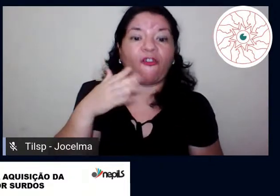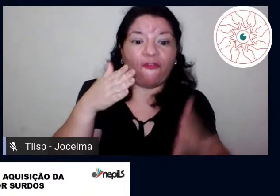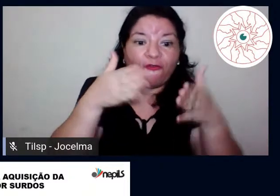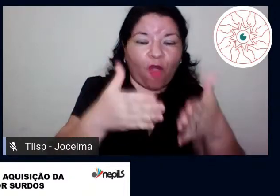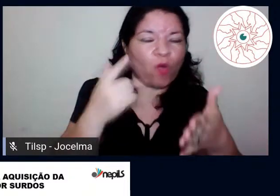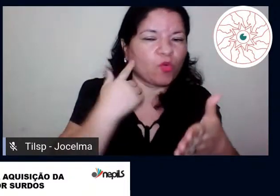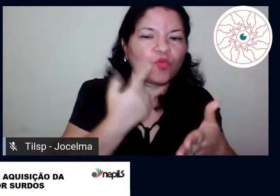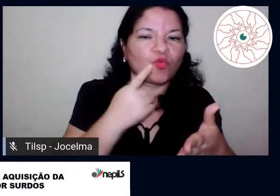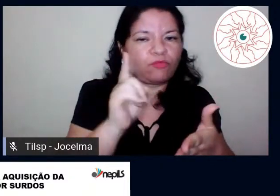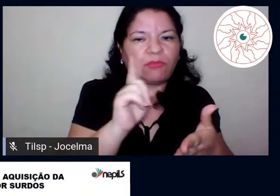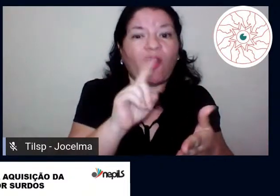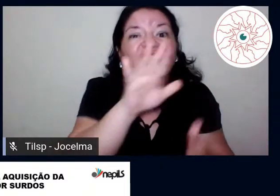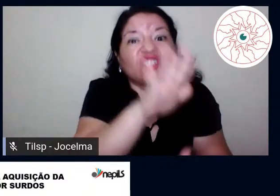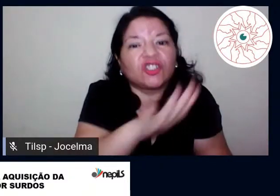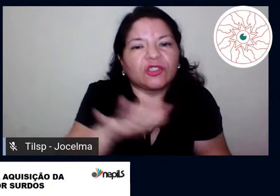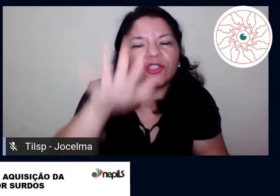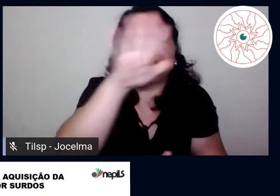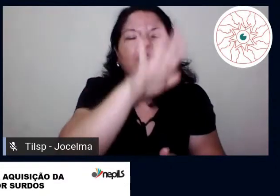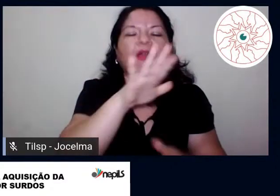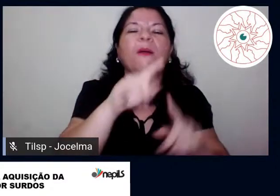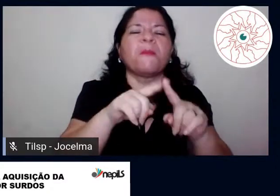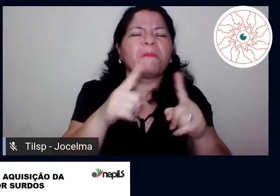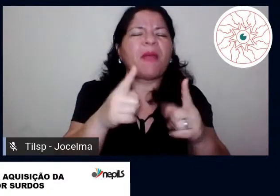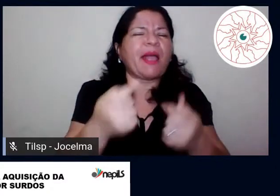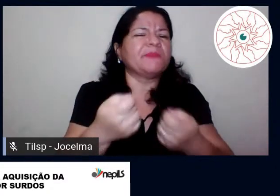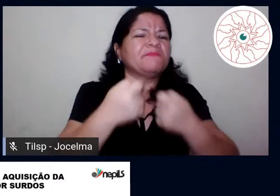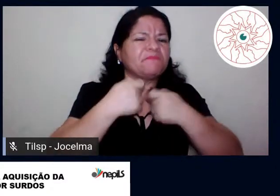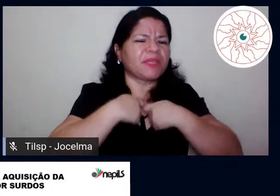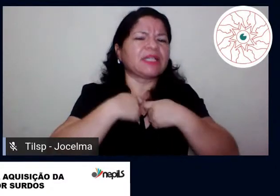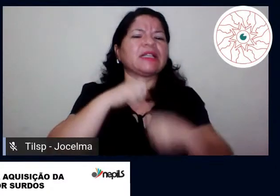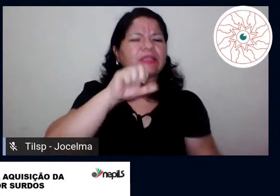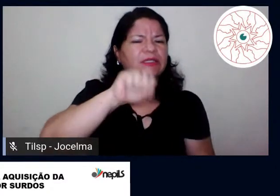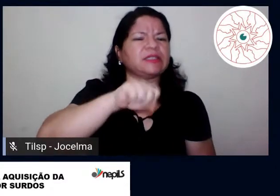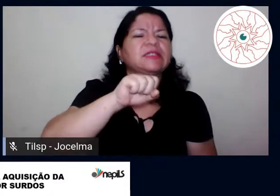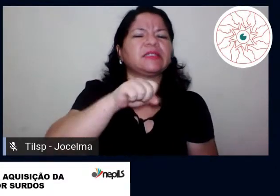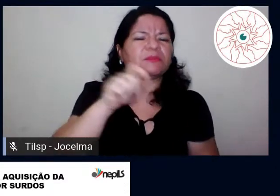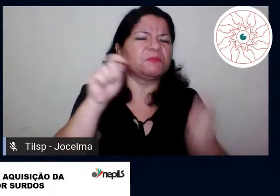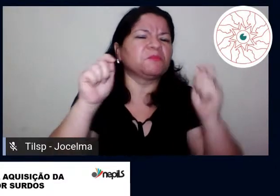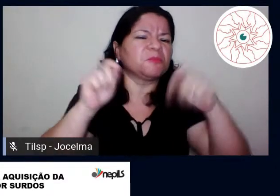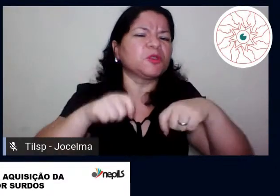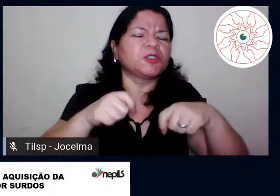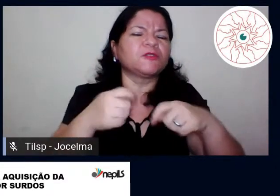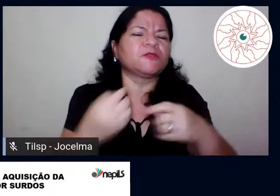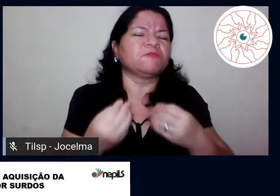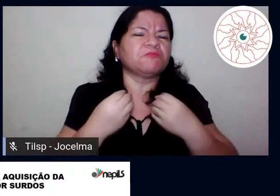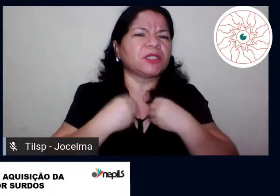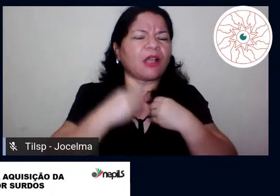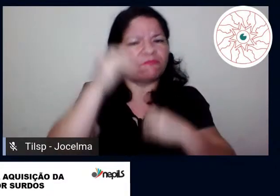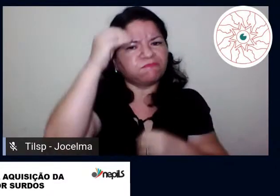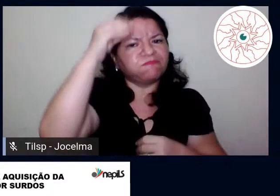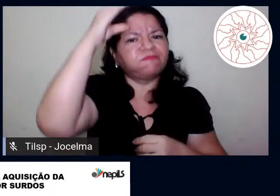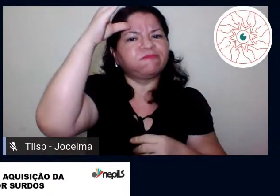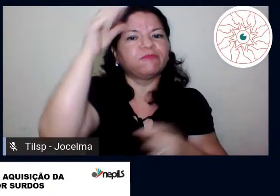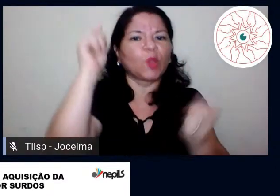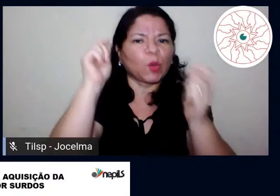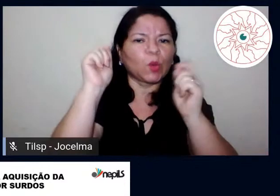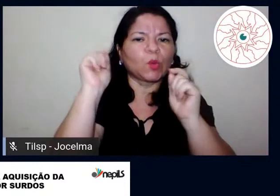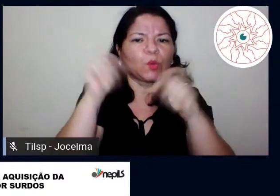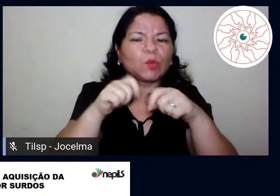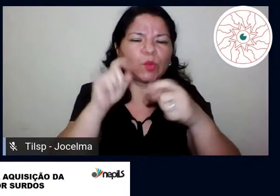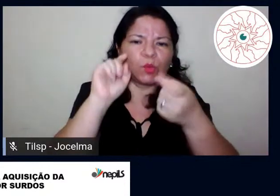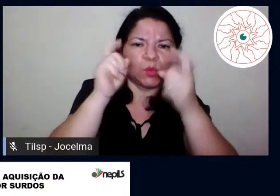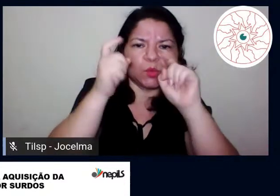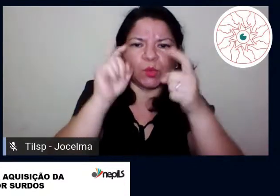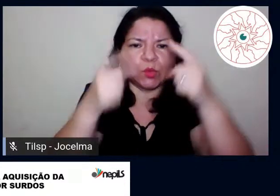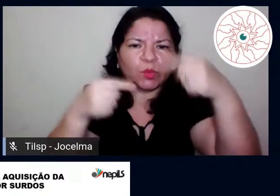mas é é um estudo que serve sim, já que a para discutir a questão do da aquisição da Libras e a